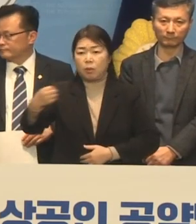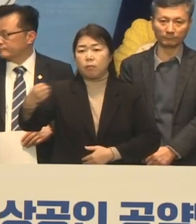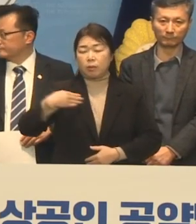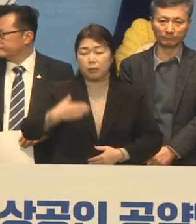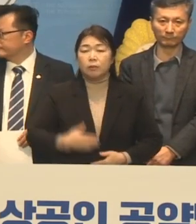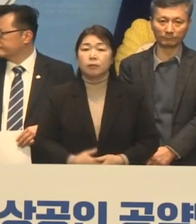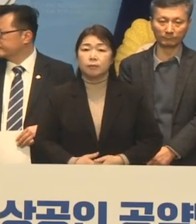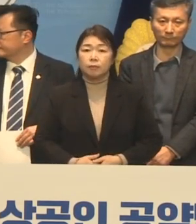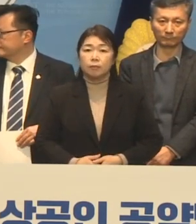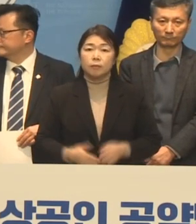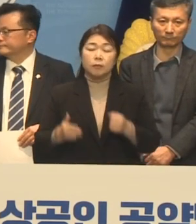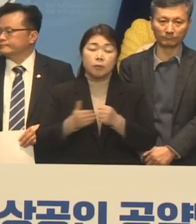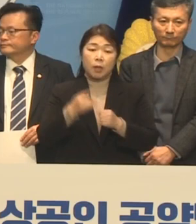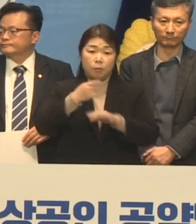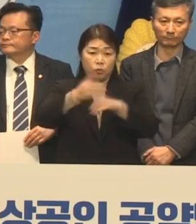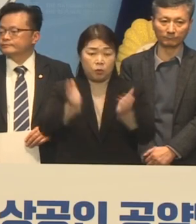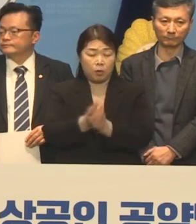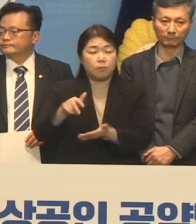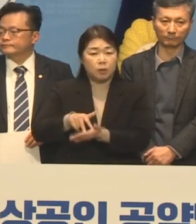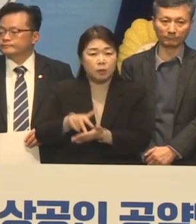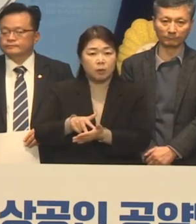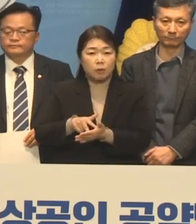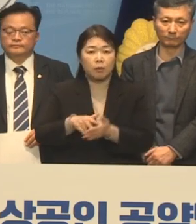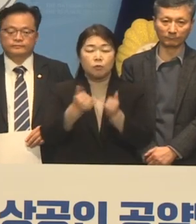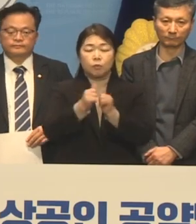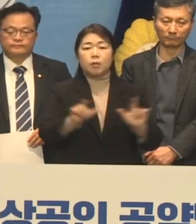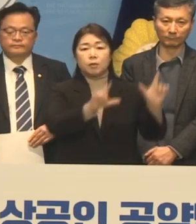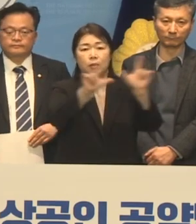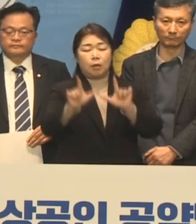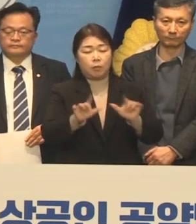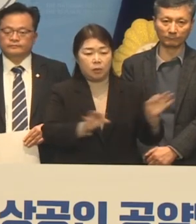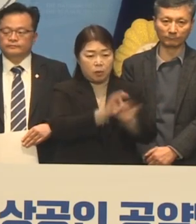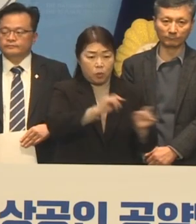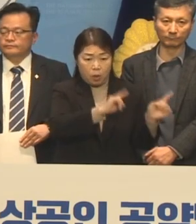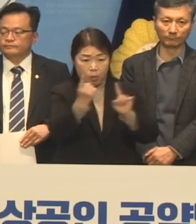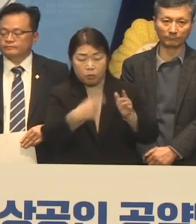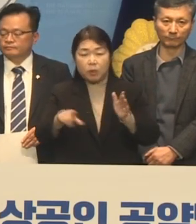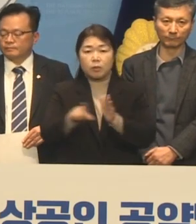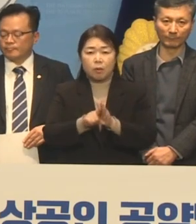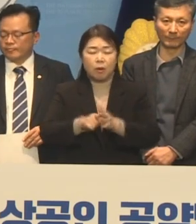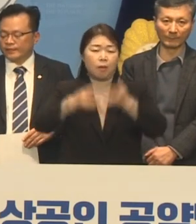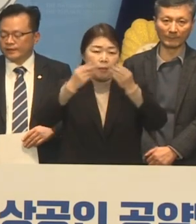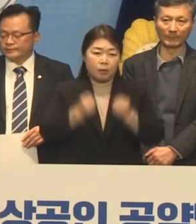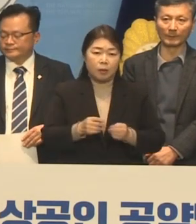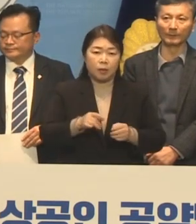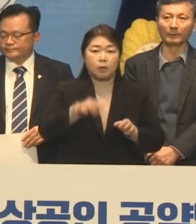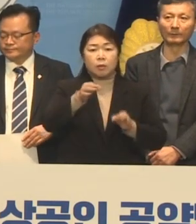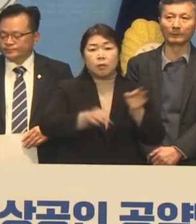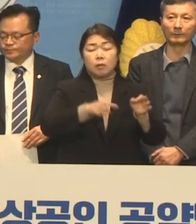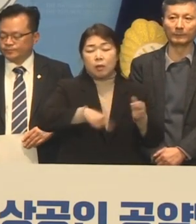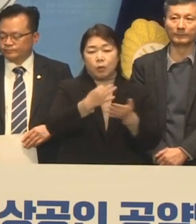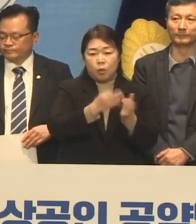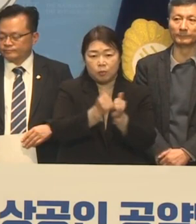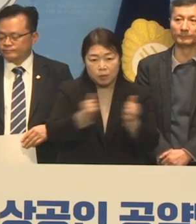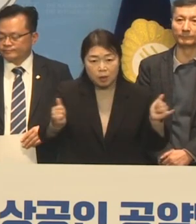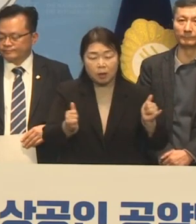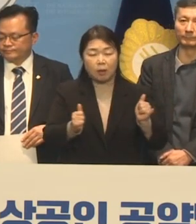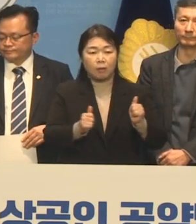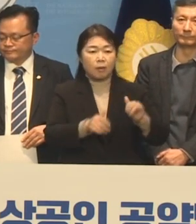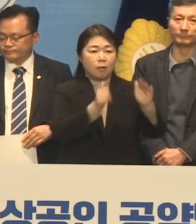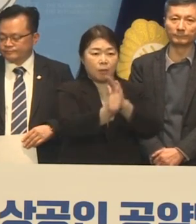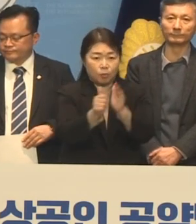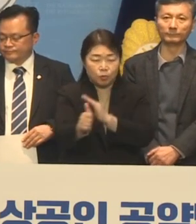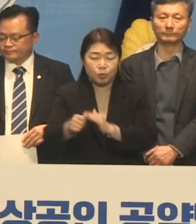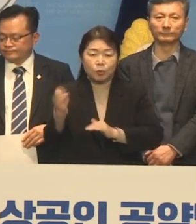더불어민주당은 민생 경제 회복을 위해 수많은 소상공인들과 간담회 그리고 토론회 현장 방문